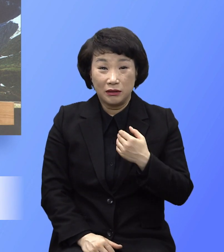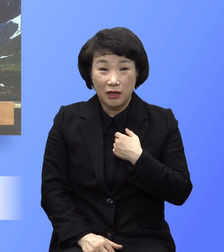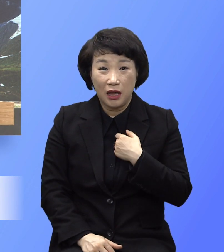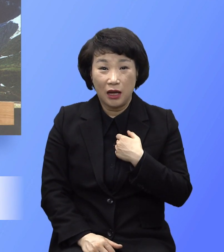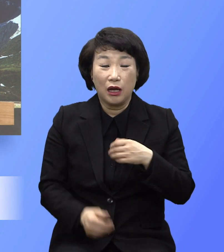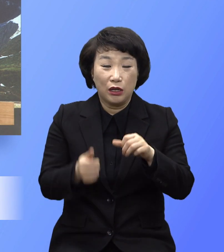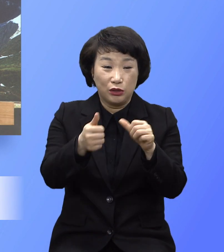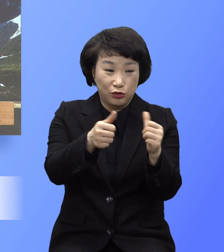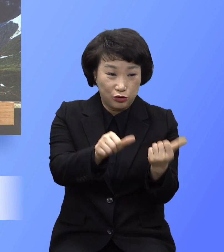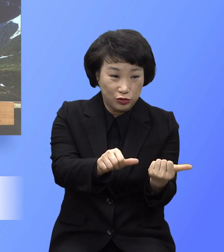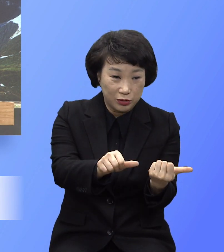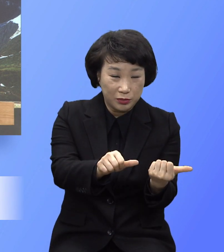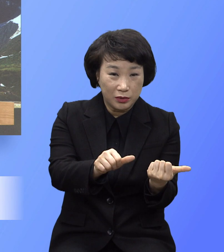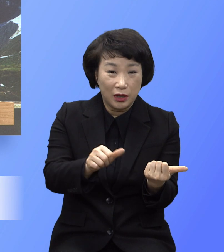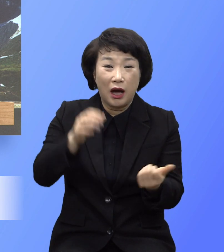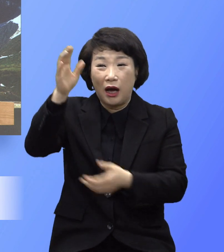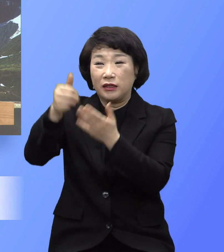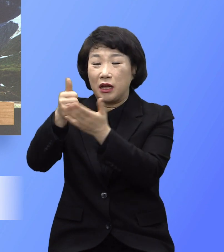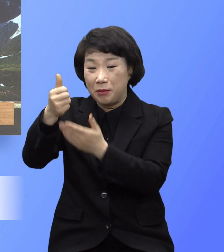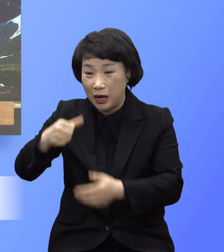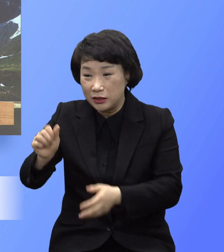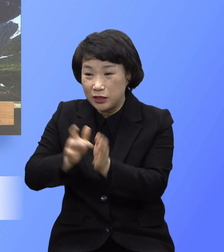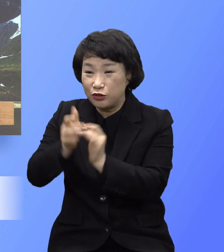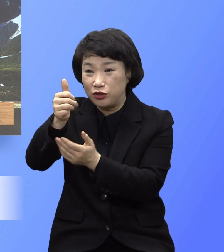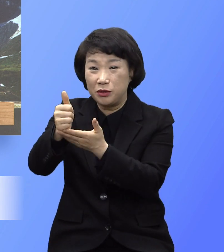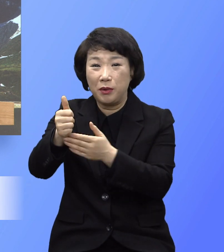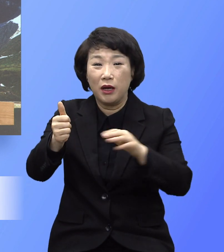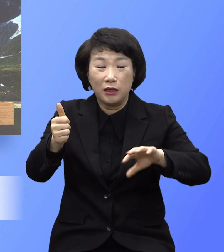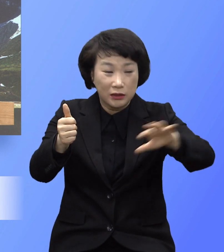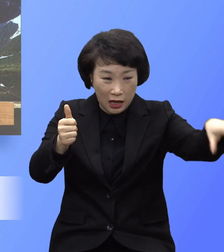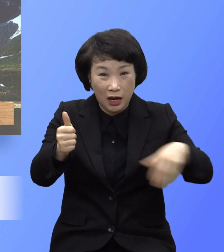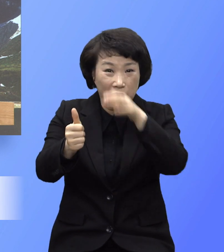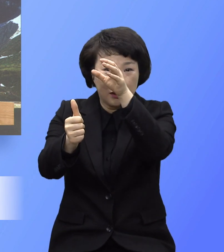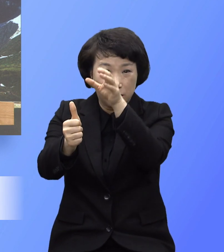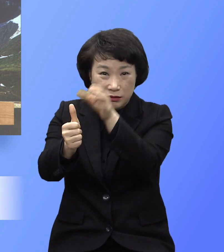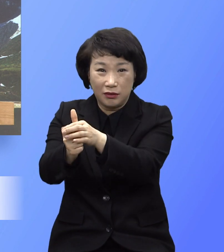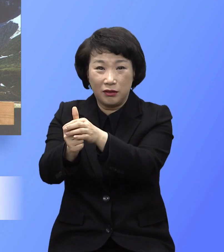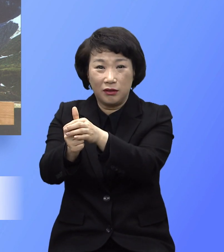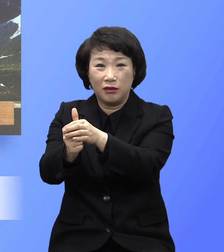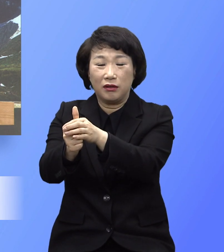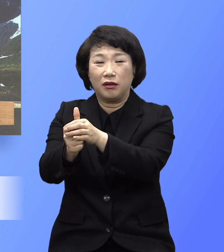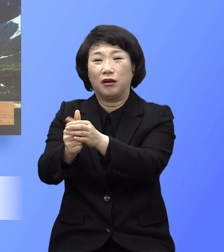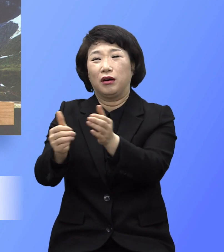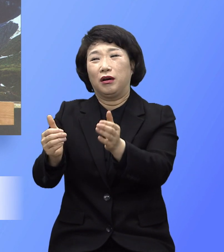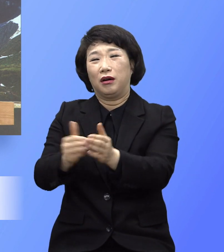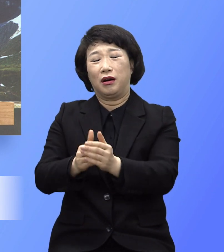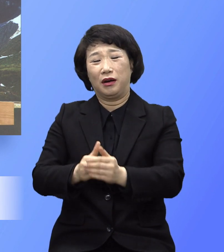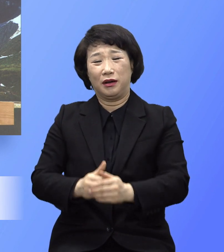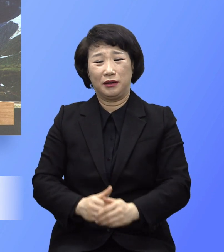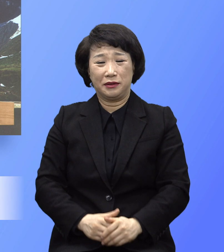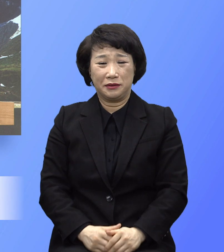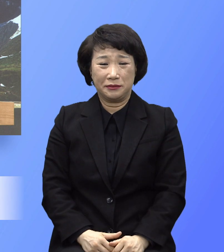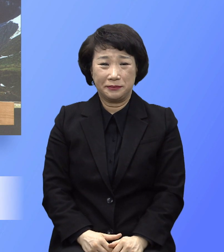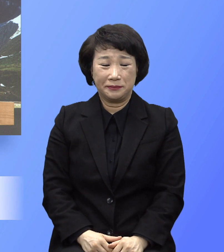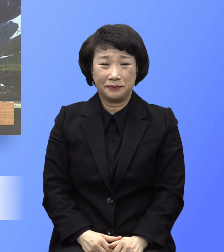내 죽음을 하나님의 아들 그에게 갖다 담당시켜서